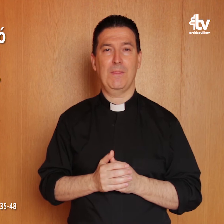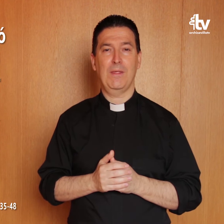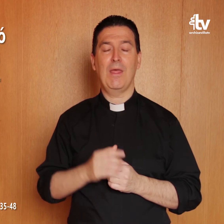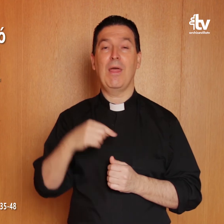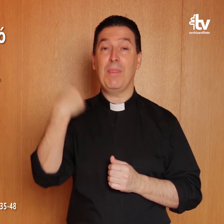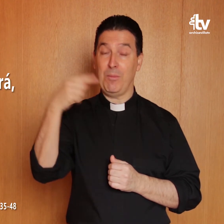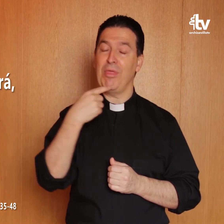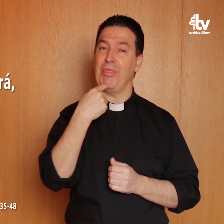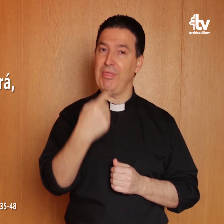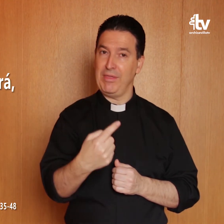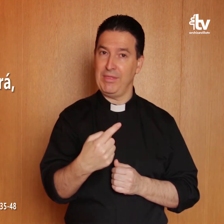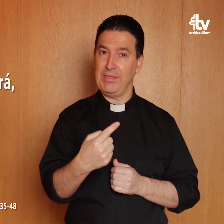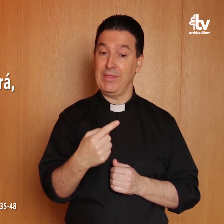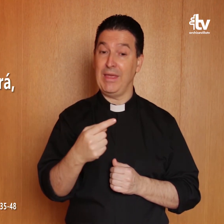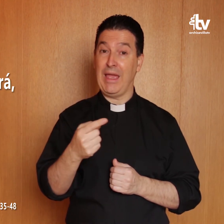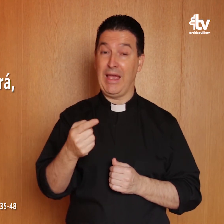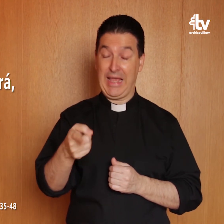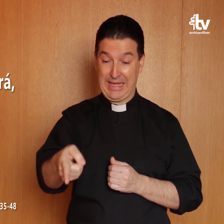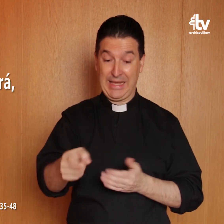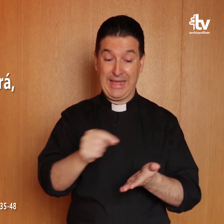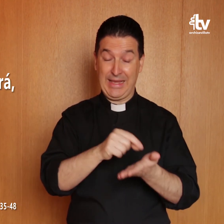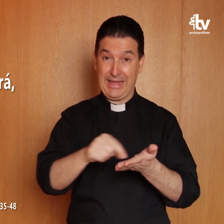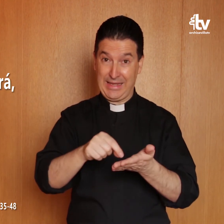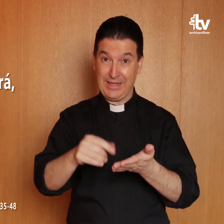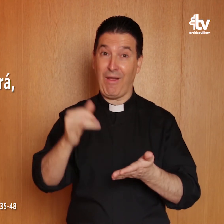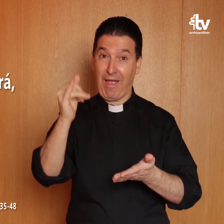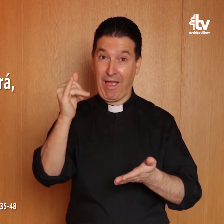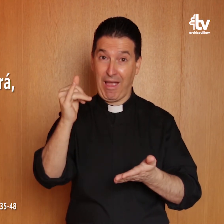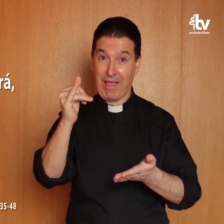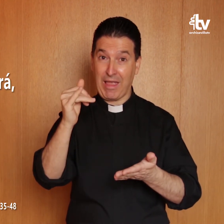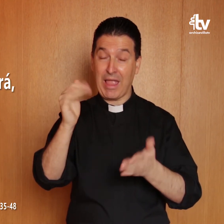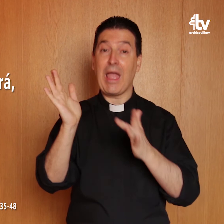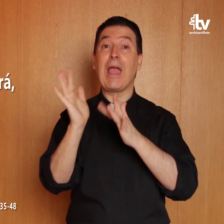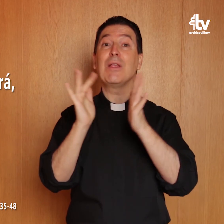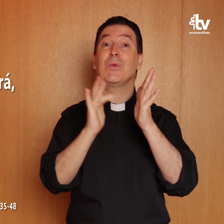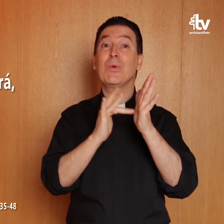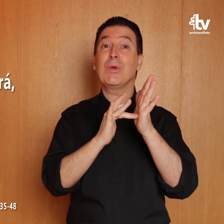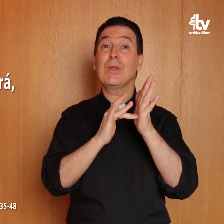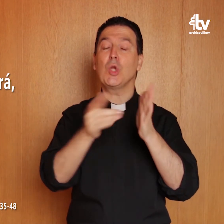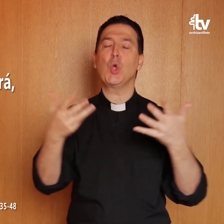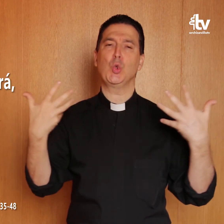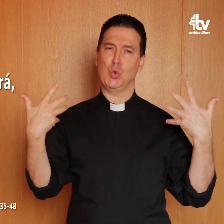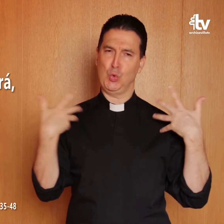Y les dijo Así está escrito El Mesías padecerá